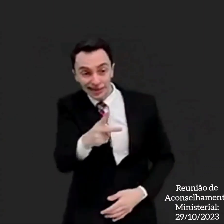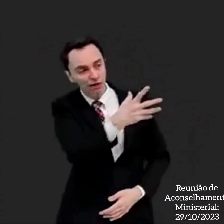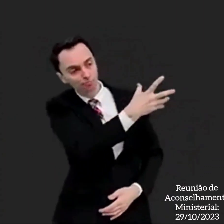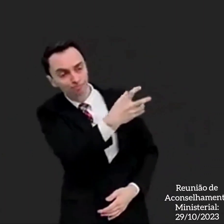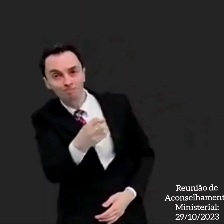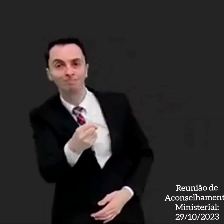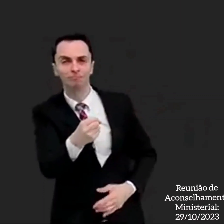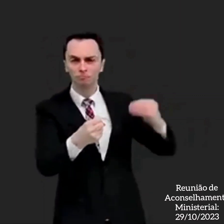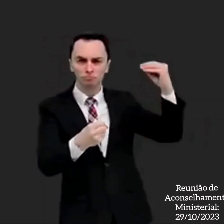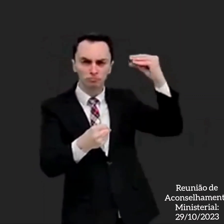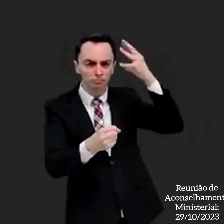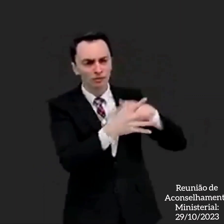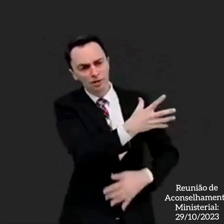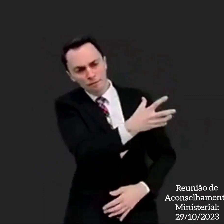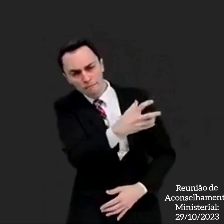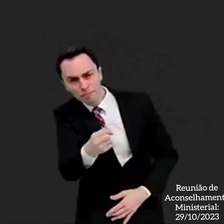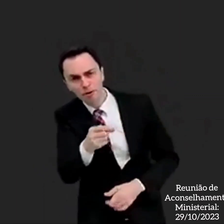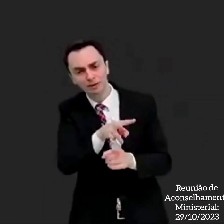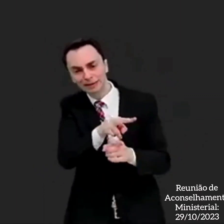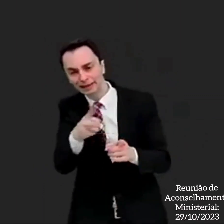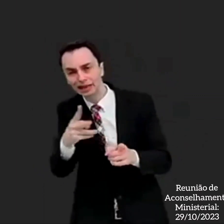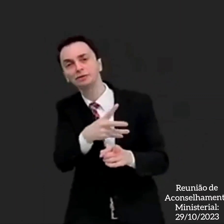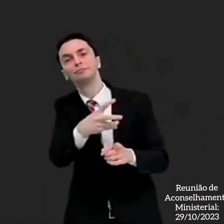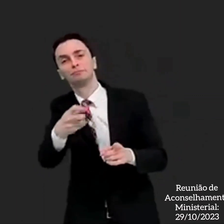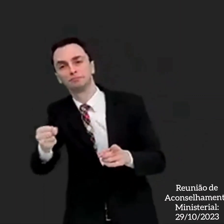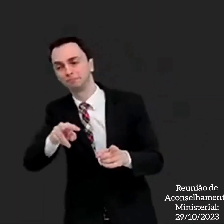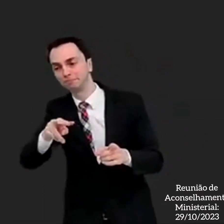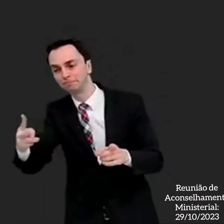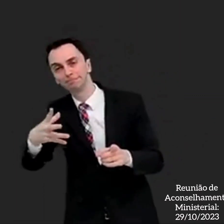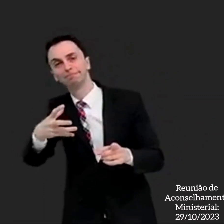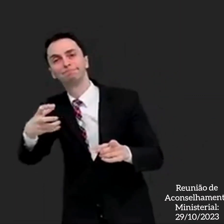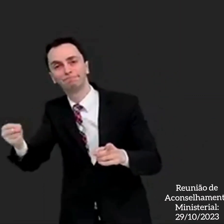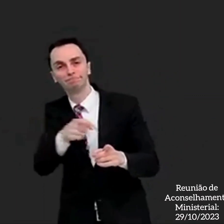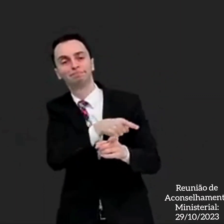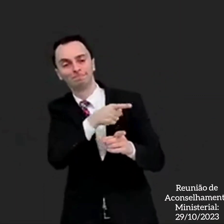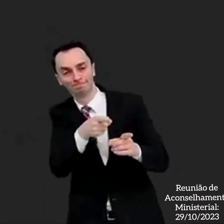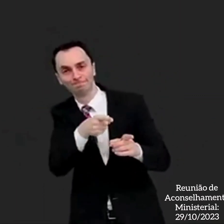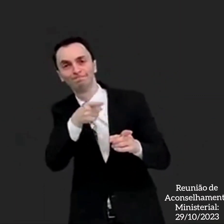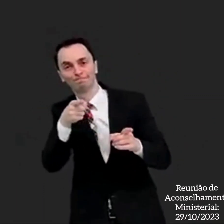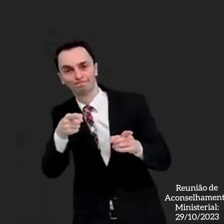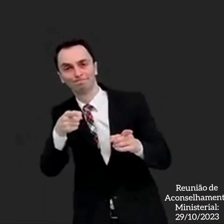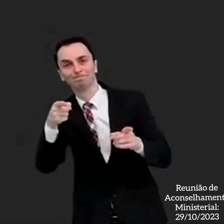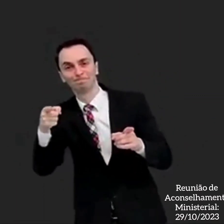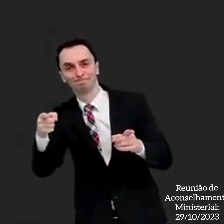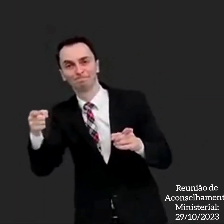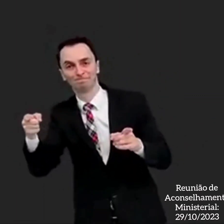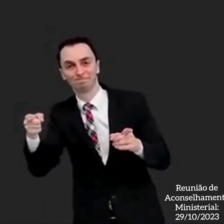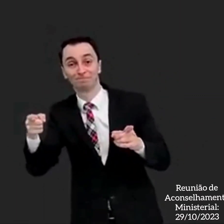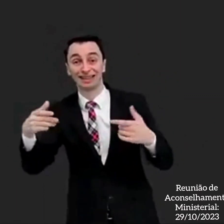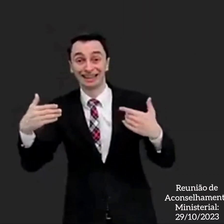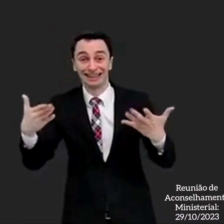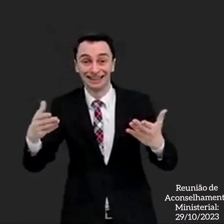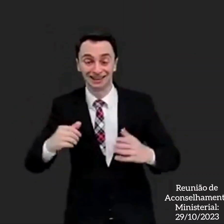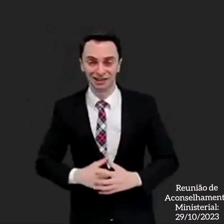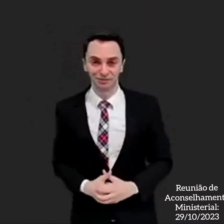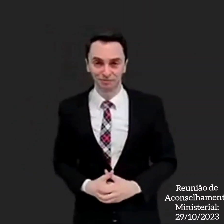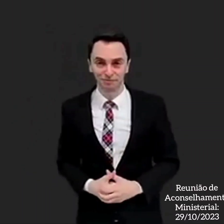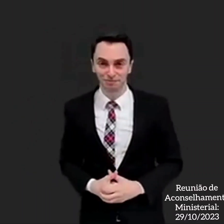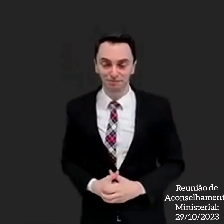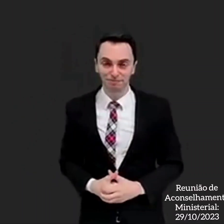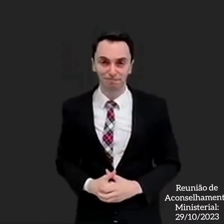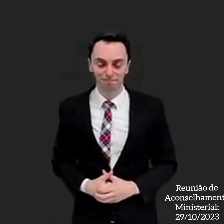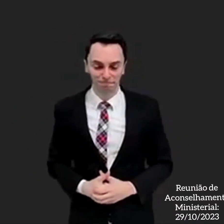fidedigna escrita da mensagem divina. Portanto, como exposto, a congregação